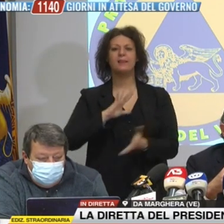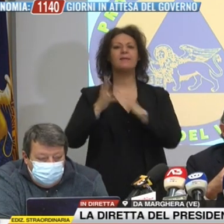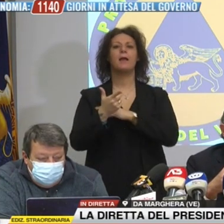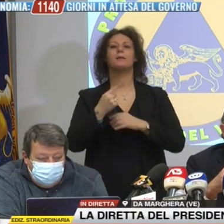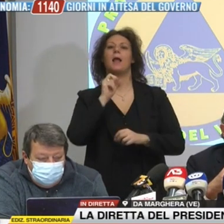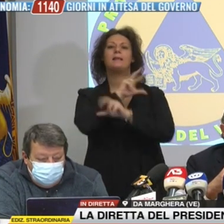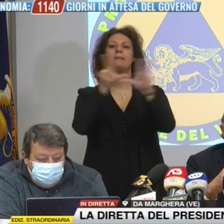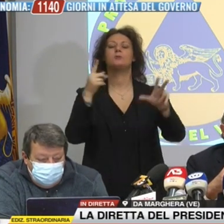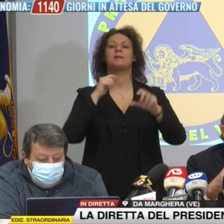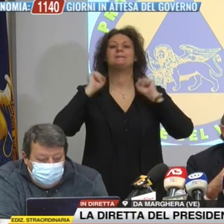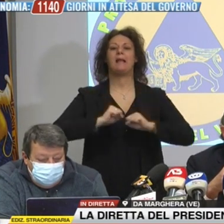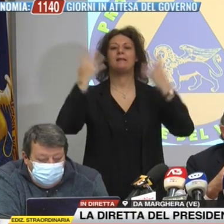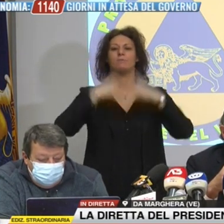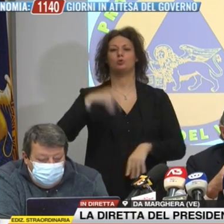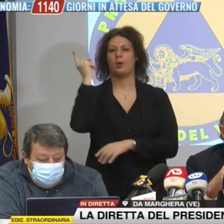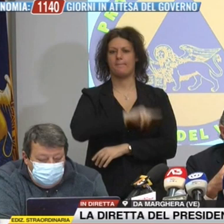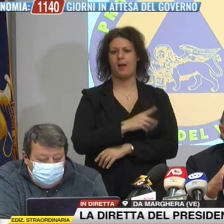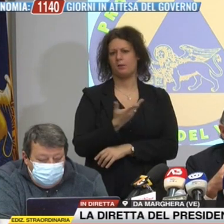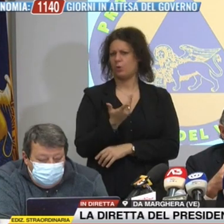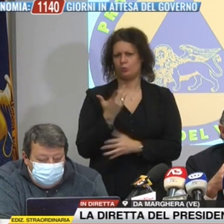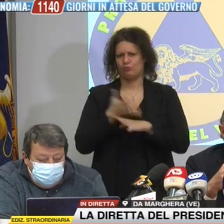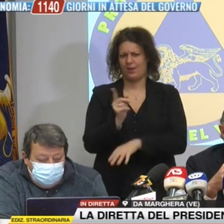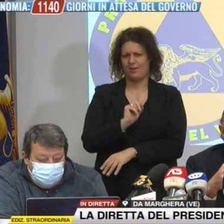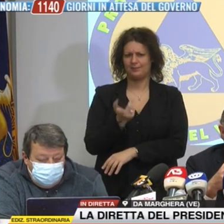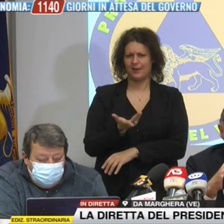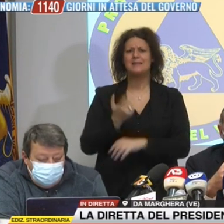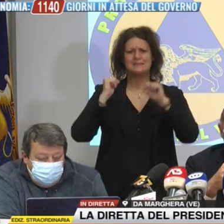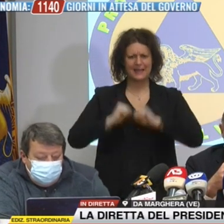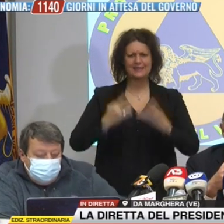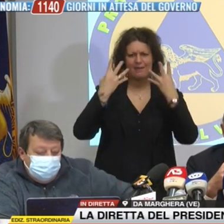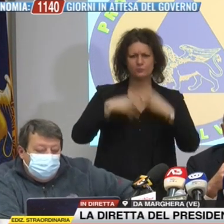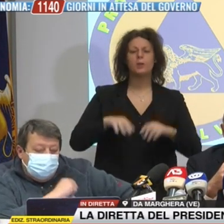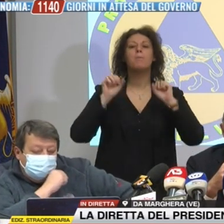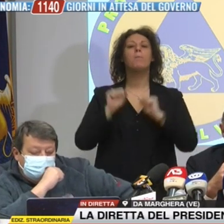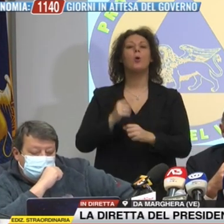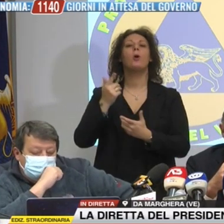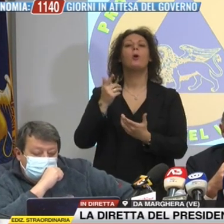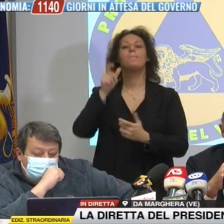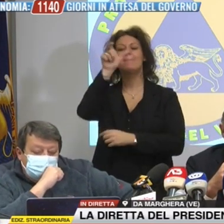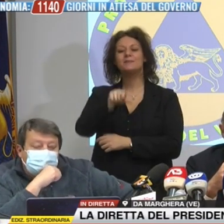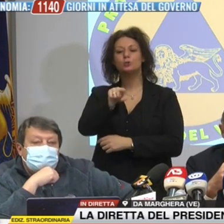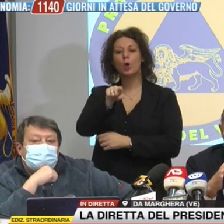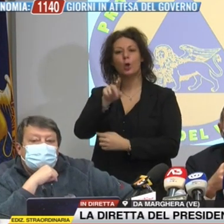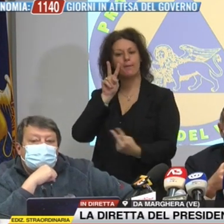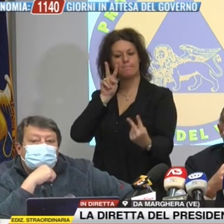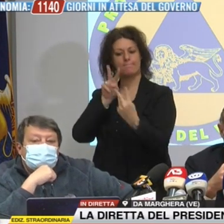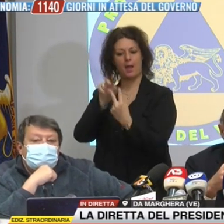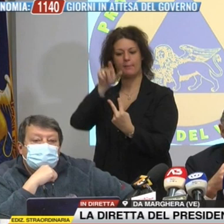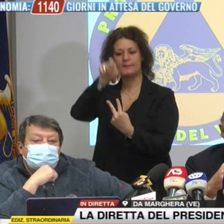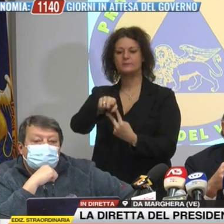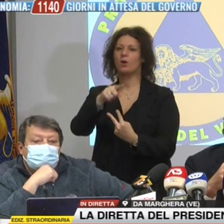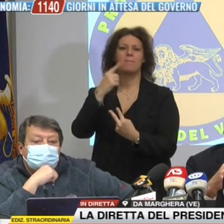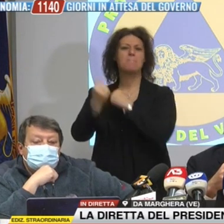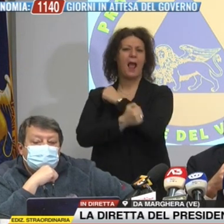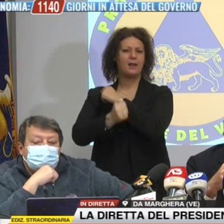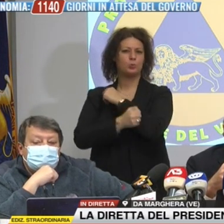storta. Capite che il vero tema è che noi come persone facciamo la differenza nel servizio. Ci vuole il buon senso,